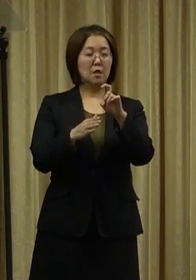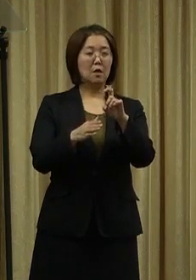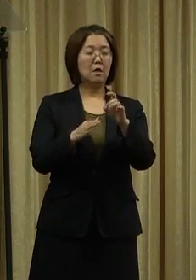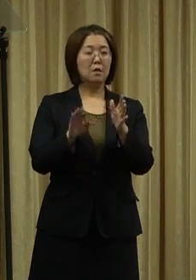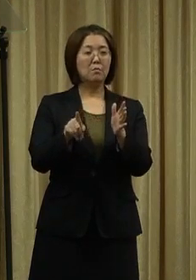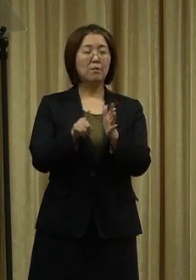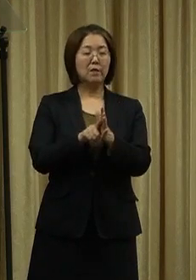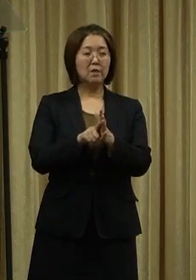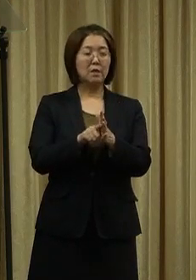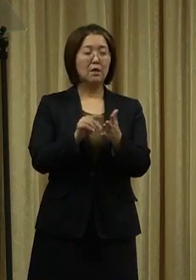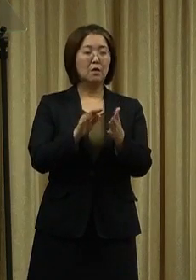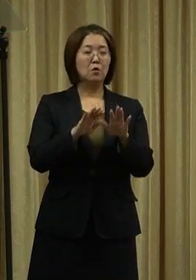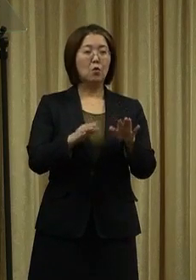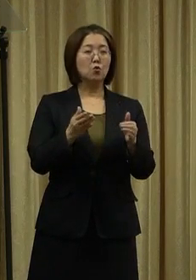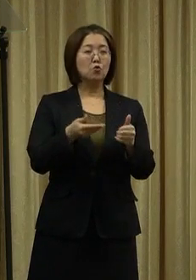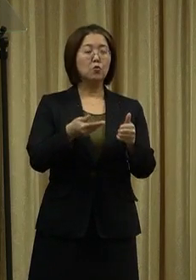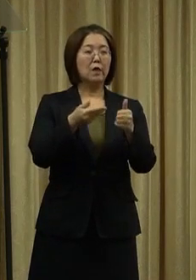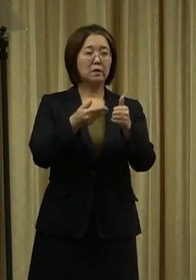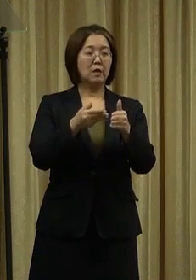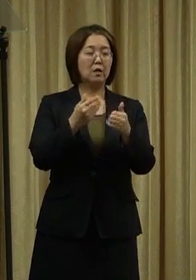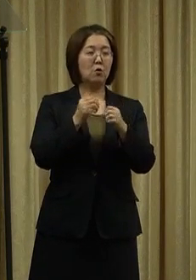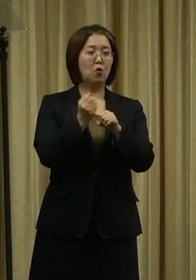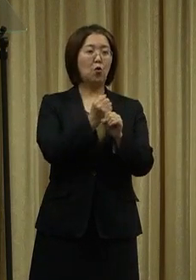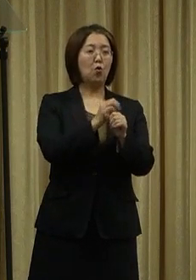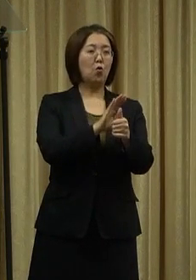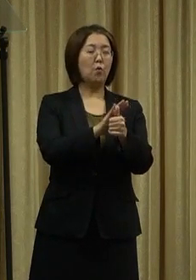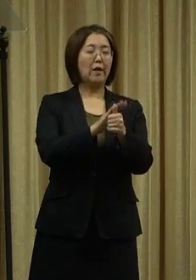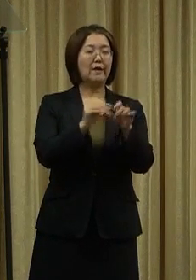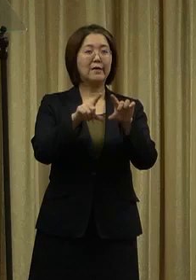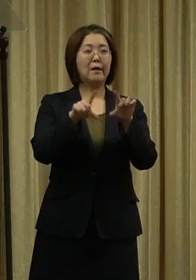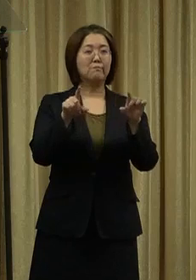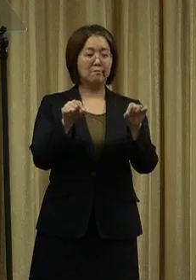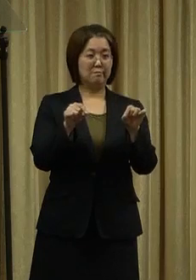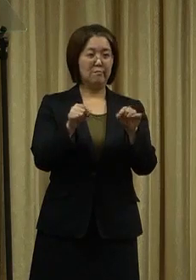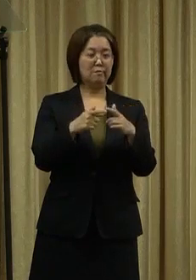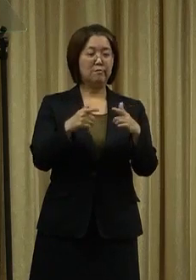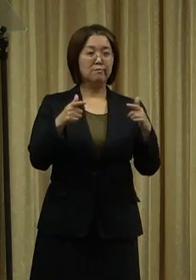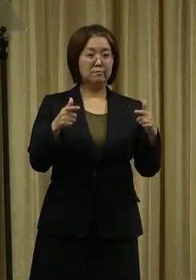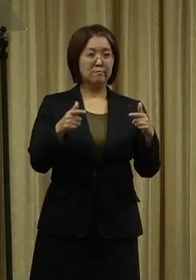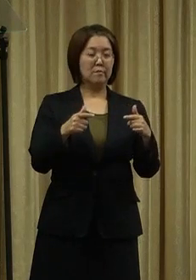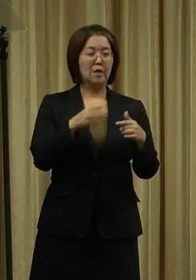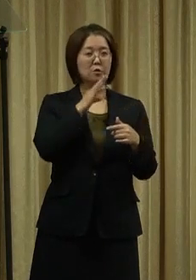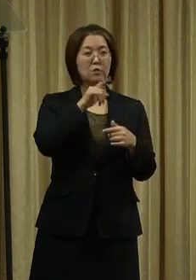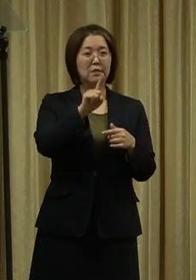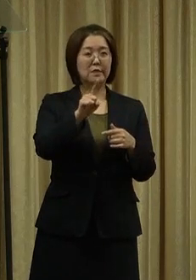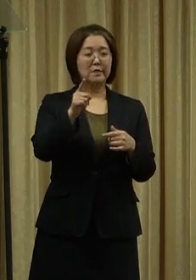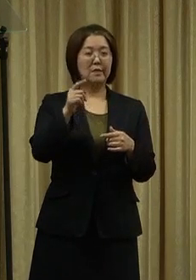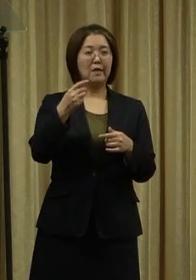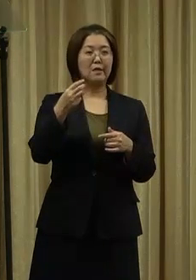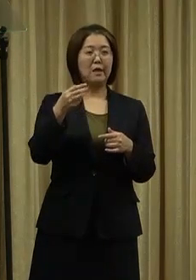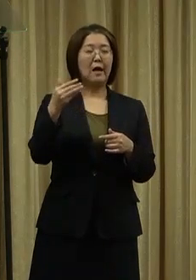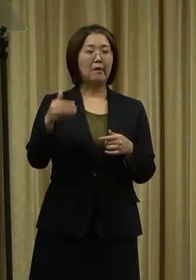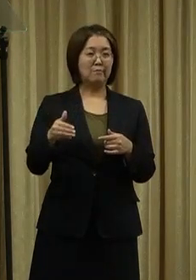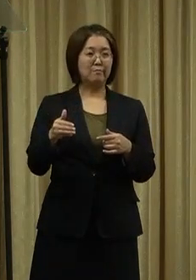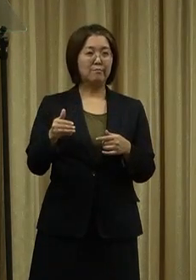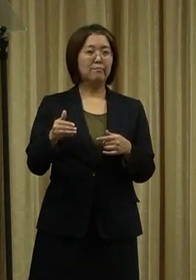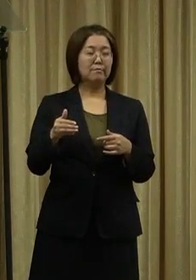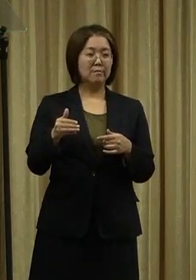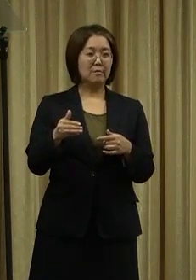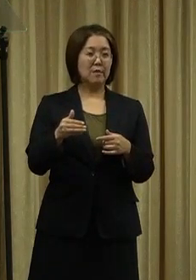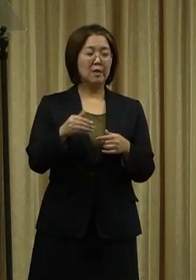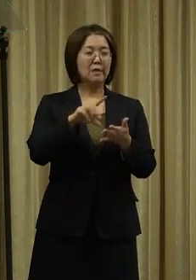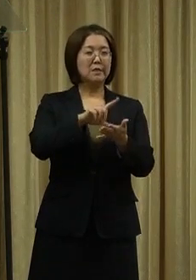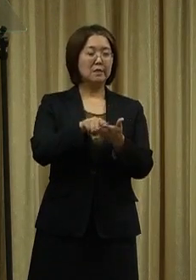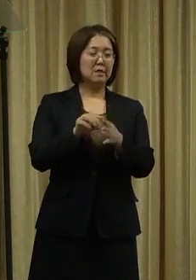子育て応援券を拡充し、1歳半の時点で3万円分の地域通貨ポイントを付与